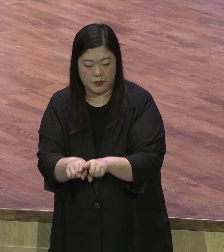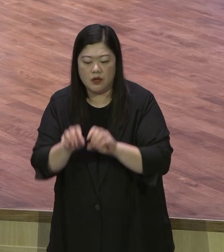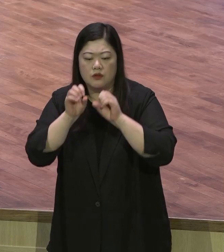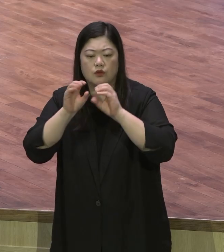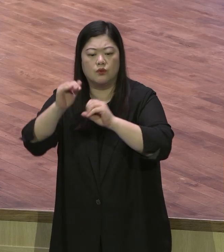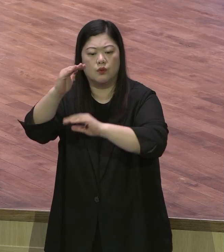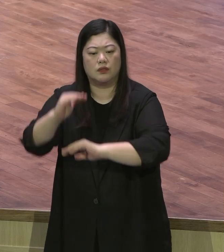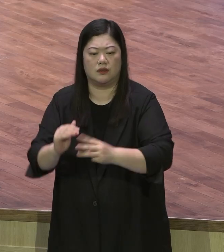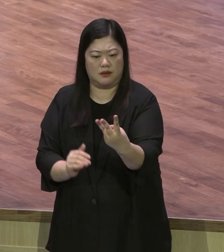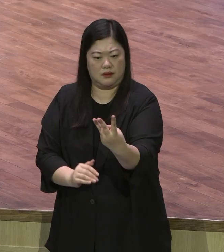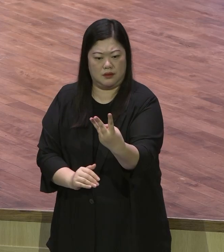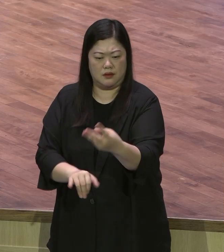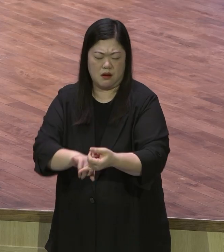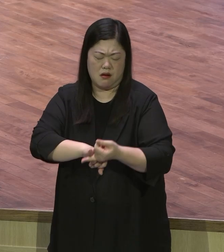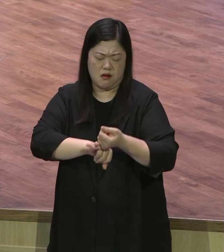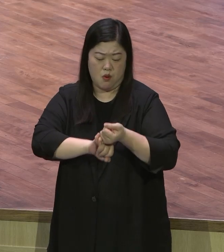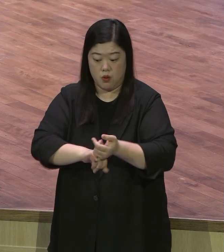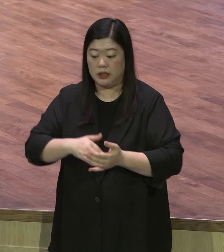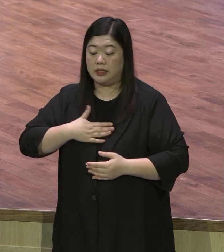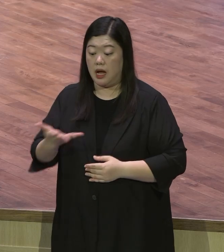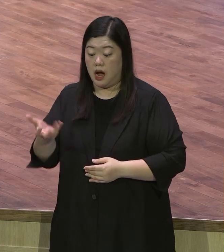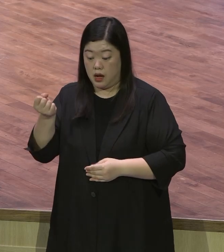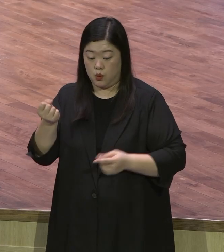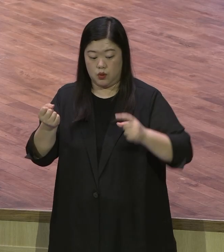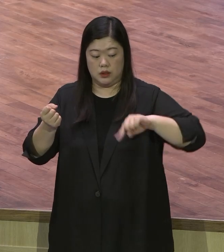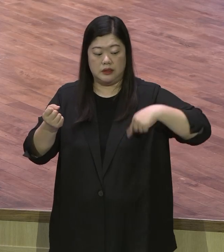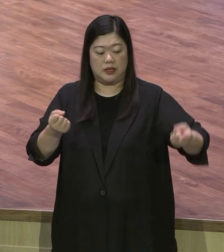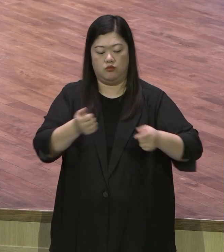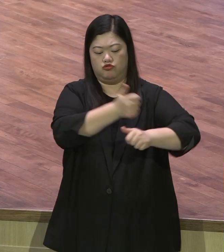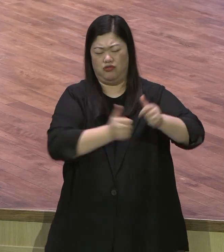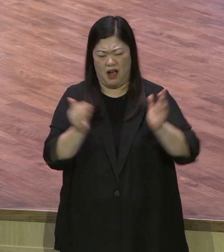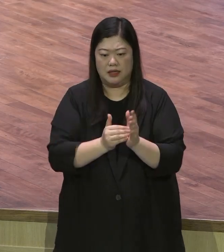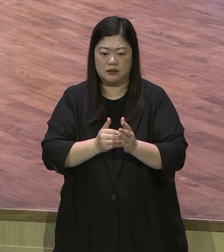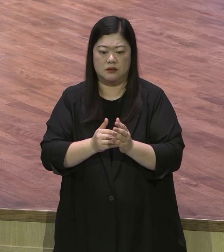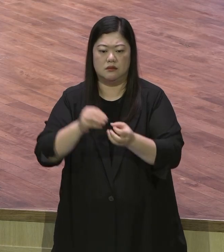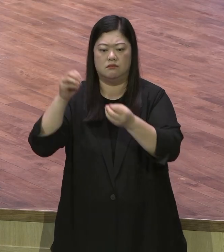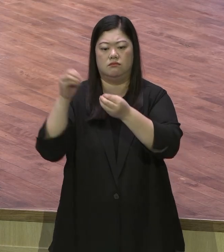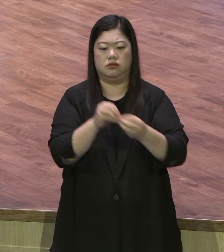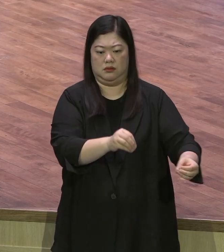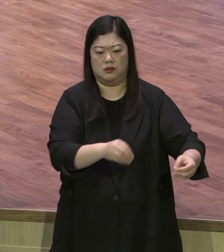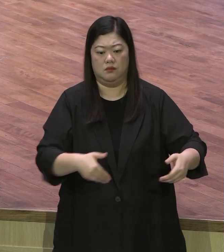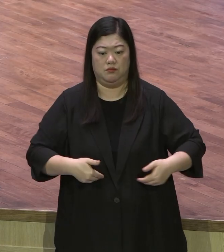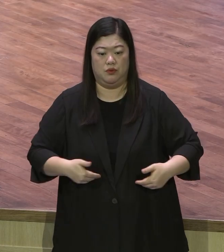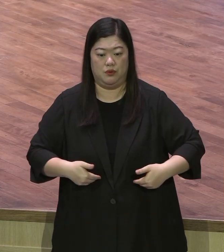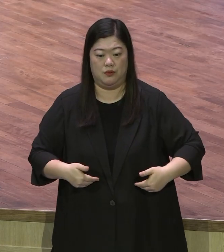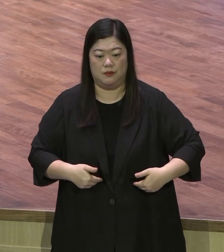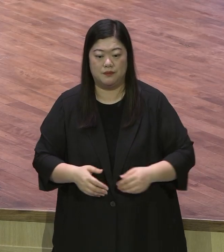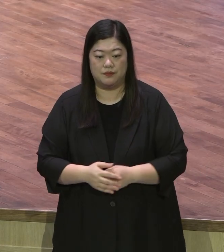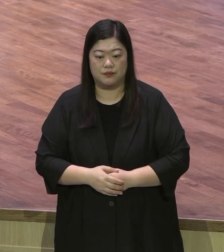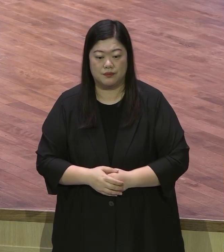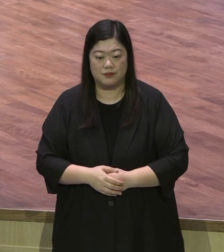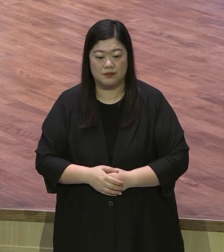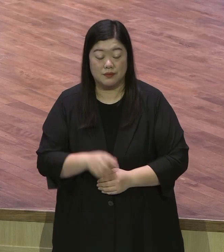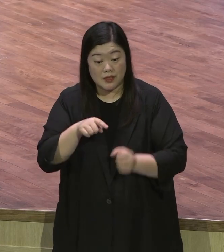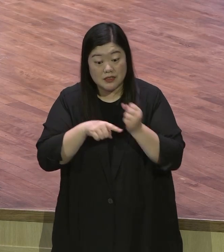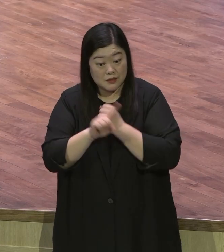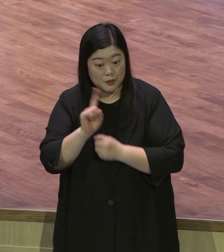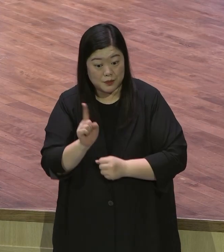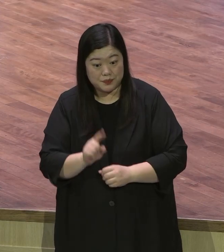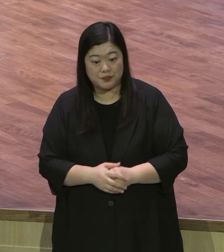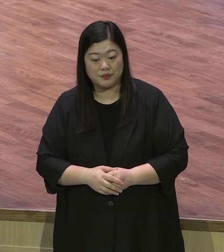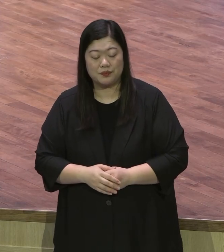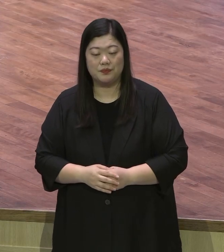내놔야 돼요. 우리 후대들을 위해서. 이거 만들어야 돼요. 이것이 무엇을 의미합니까? 여러분 이걸 바로